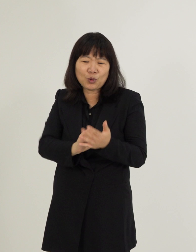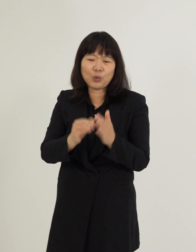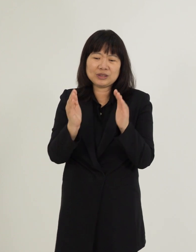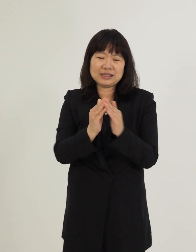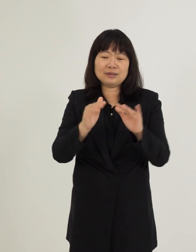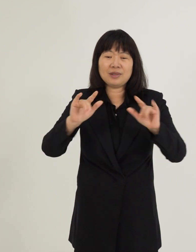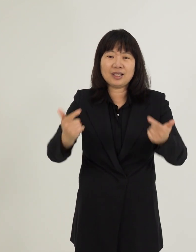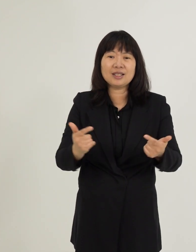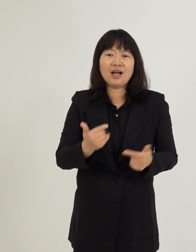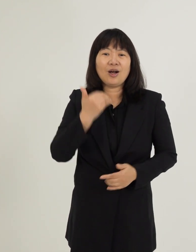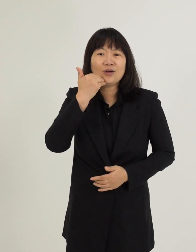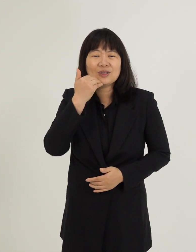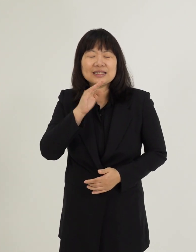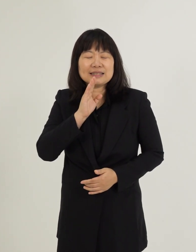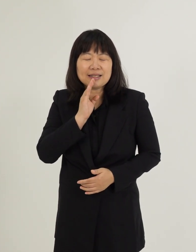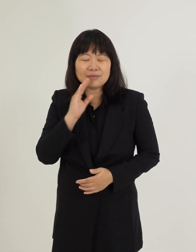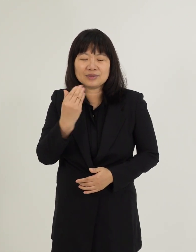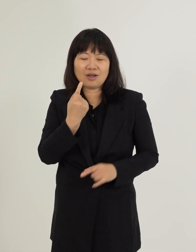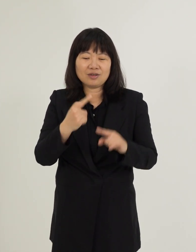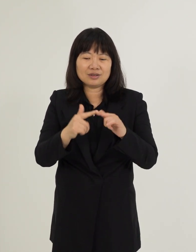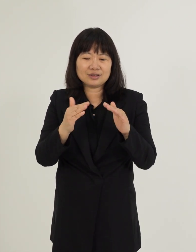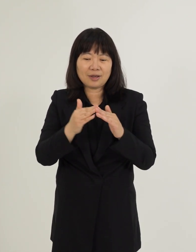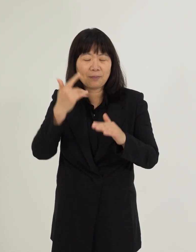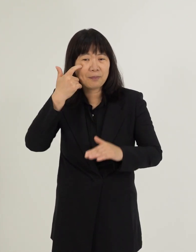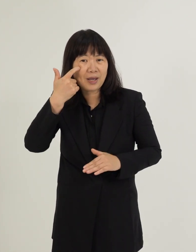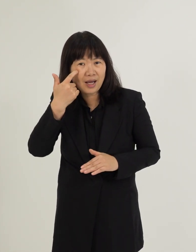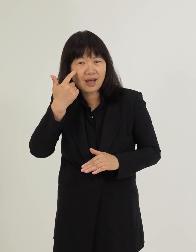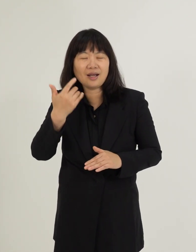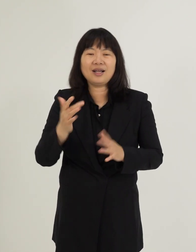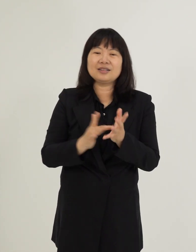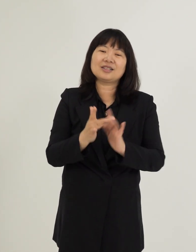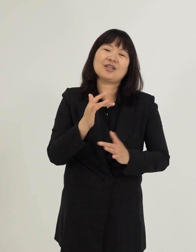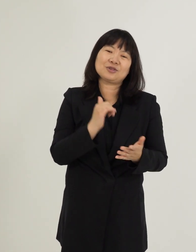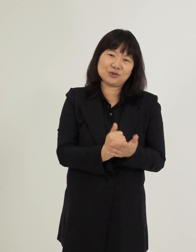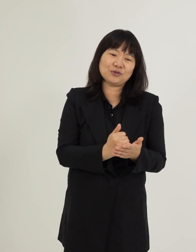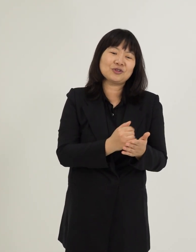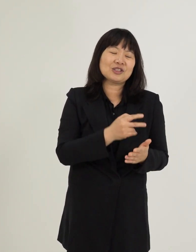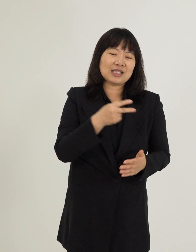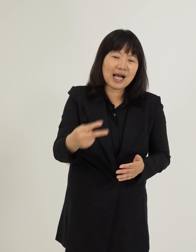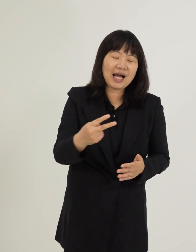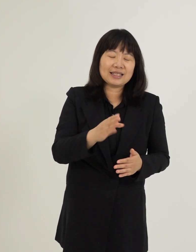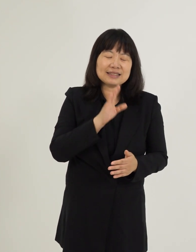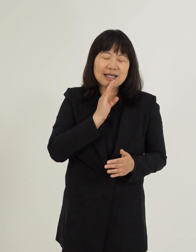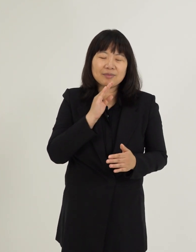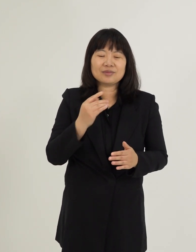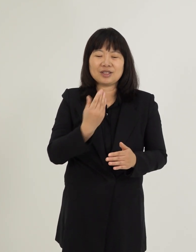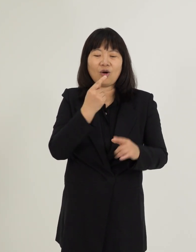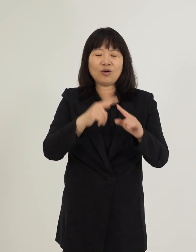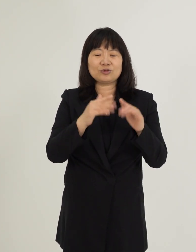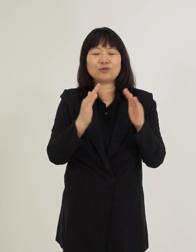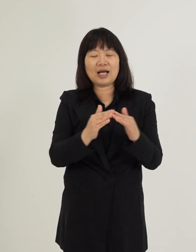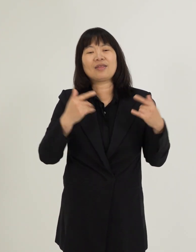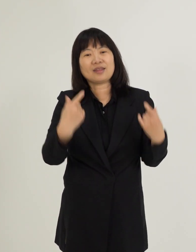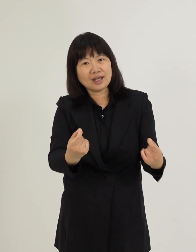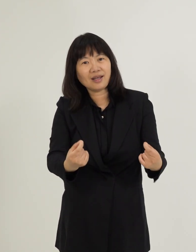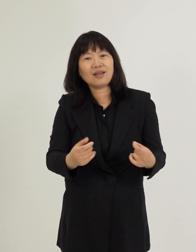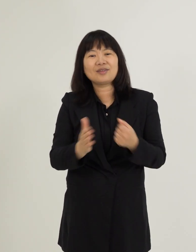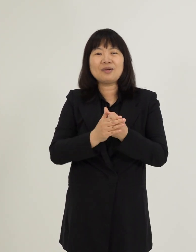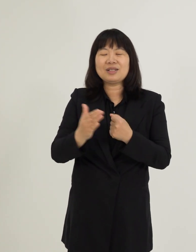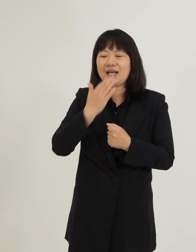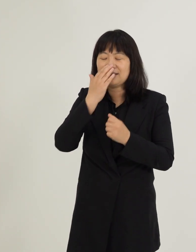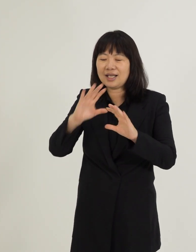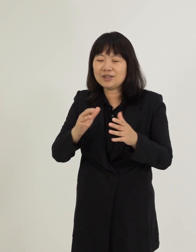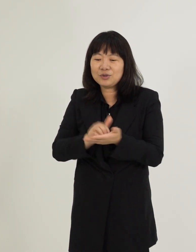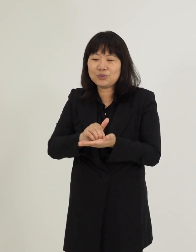아니라 누가 참된 성전이세요? 예수. 그 예수가 참된 성전이세요. 그래서 이스라엘에